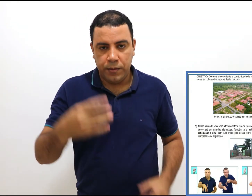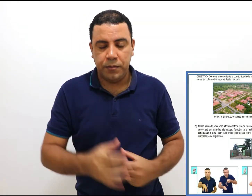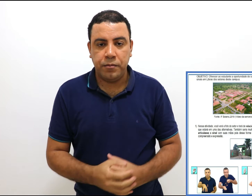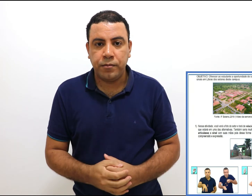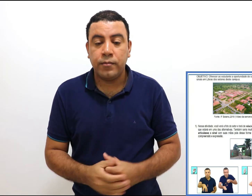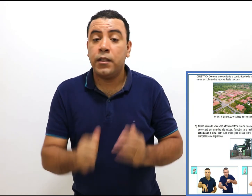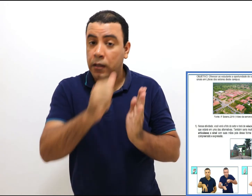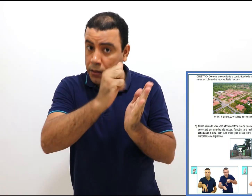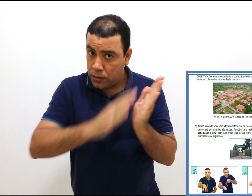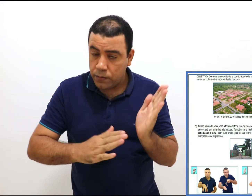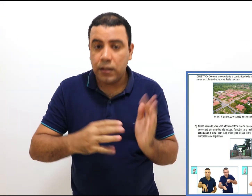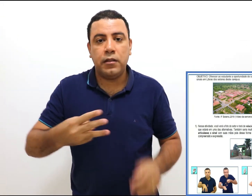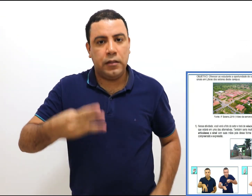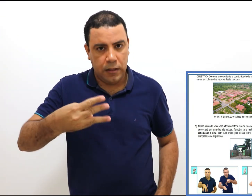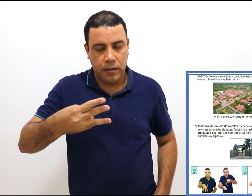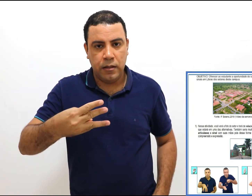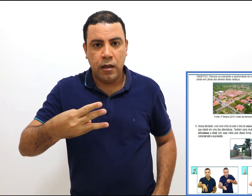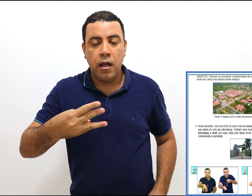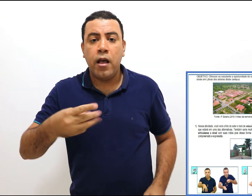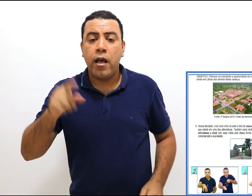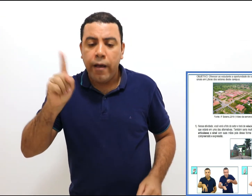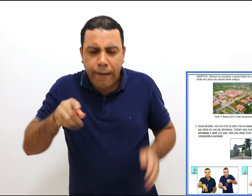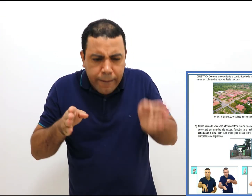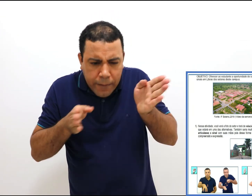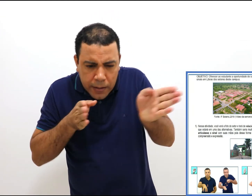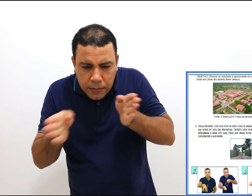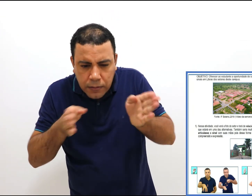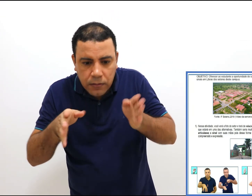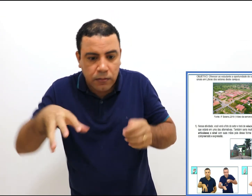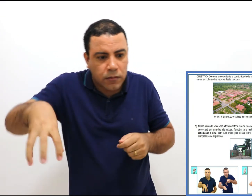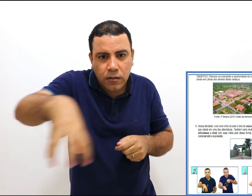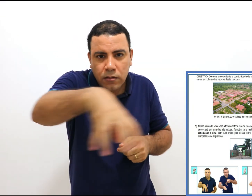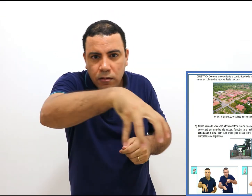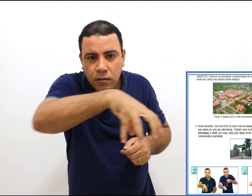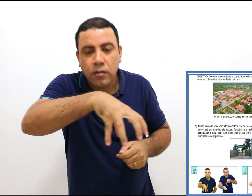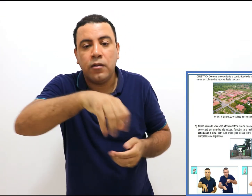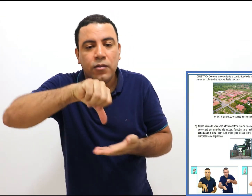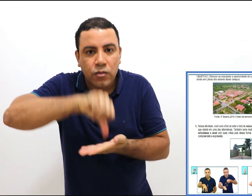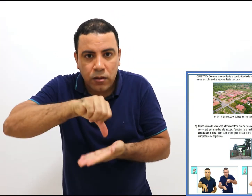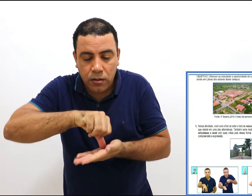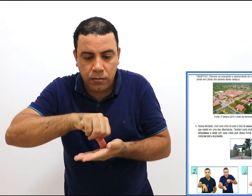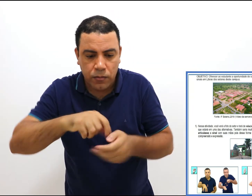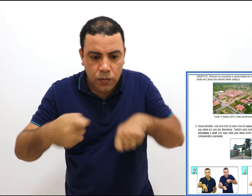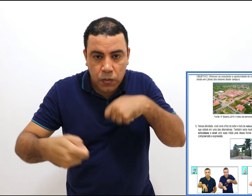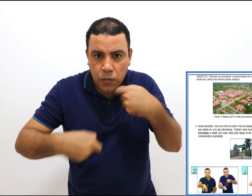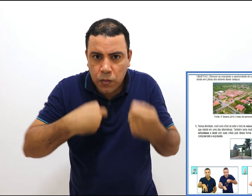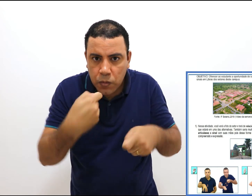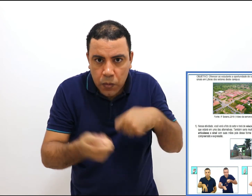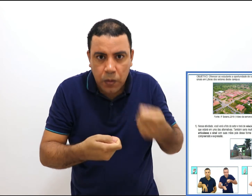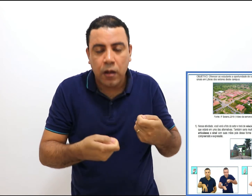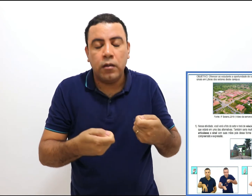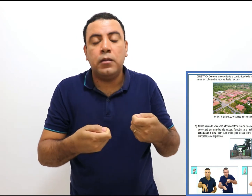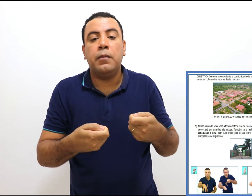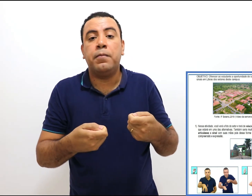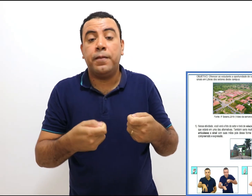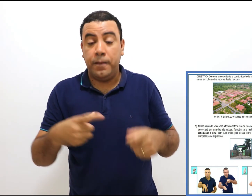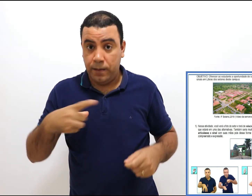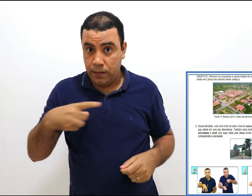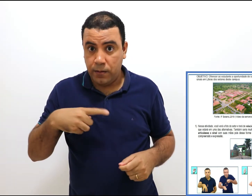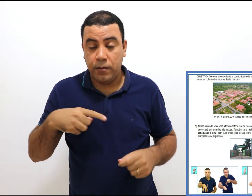Figura 4. Atividade 3 para acesso aos sinais dos setores do campus mediante links